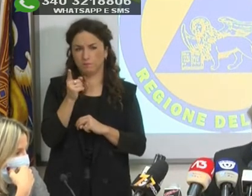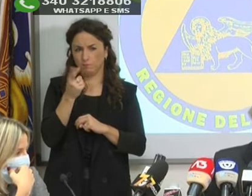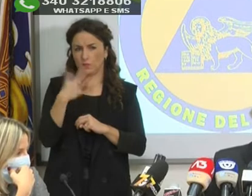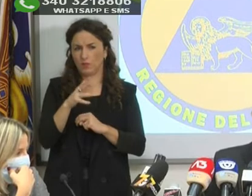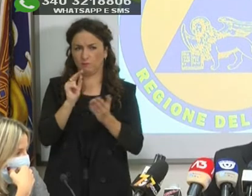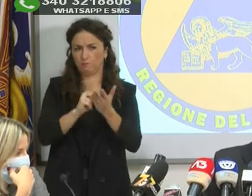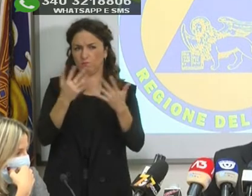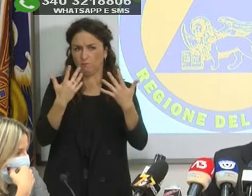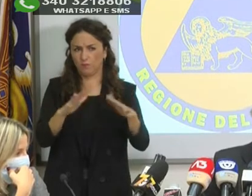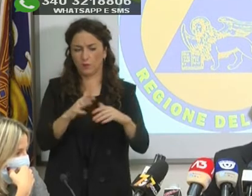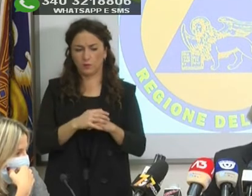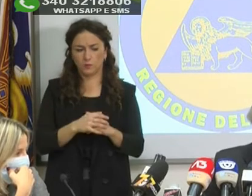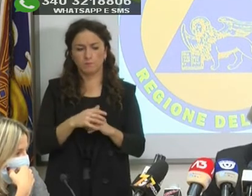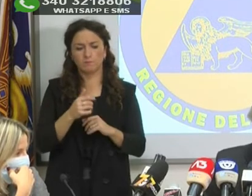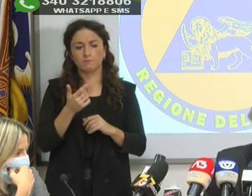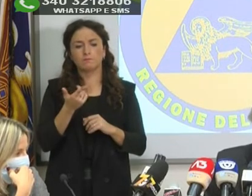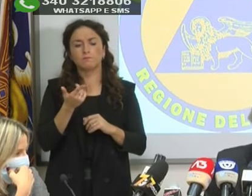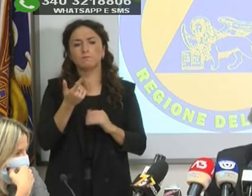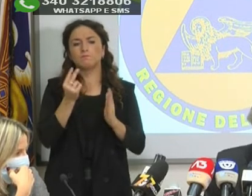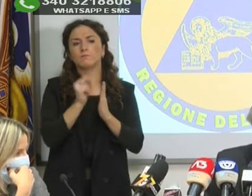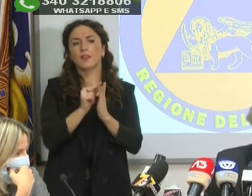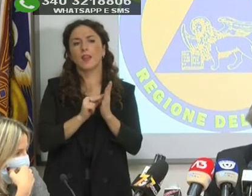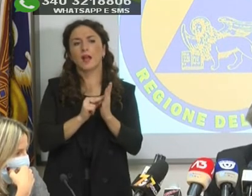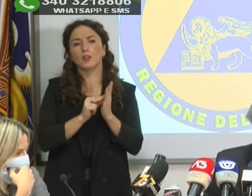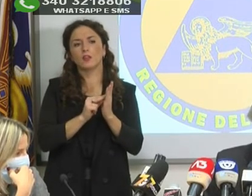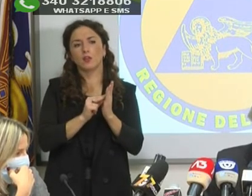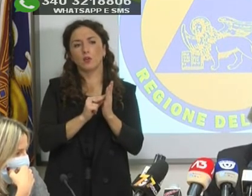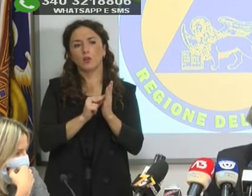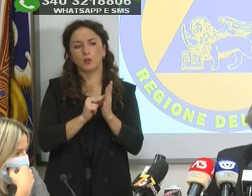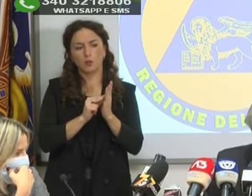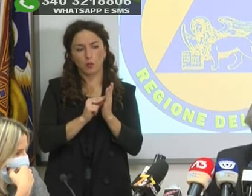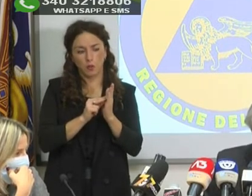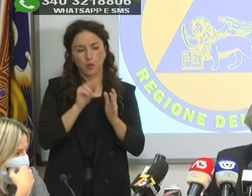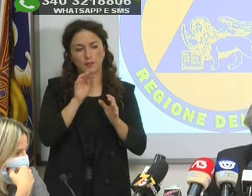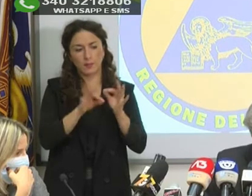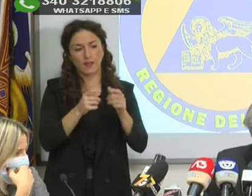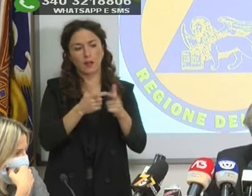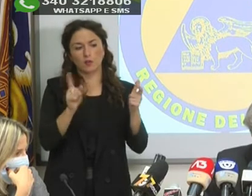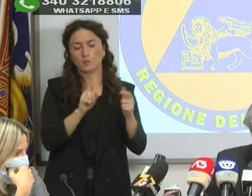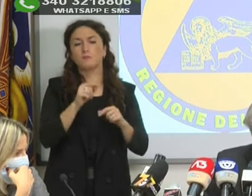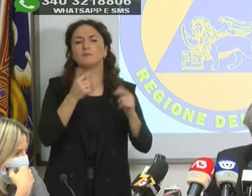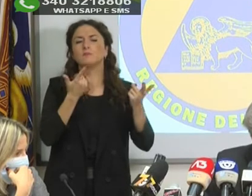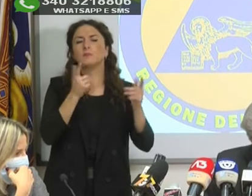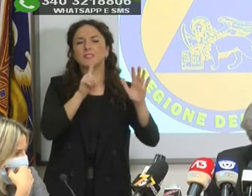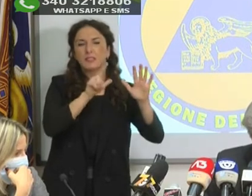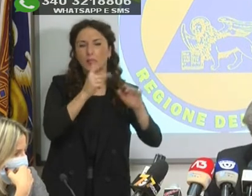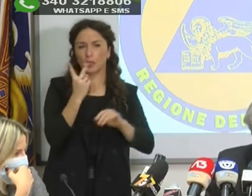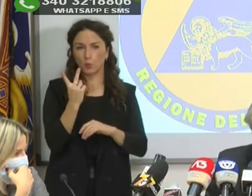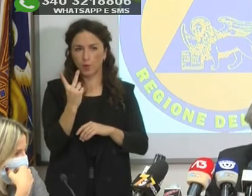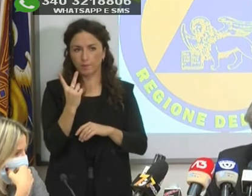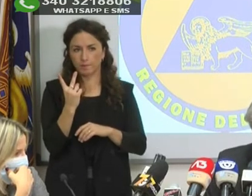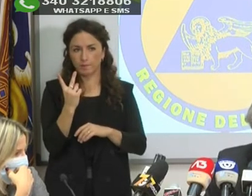scritto, e il dato dei posti letto di terapia non critica è 72, mi